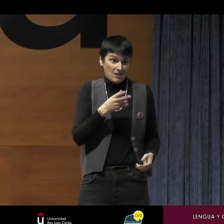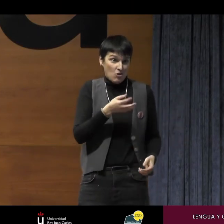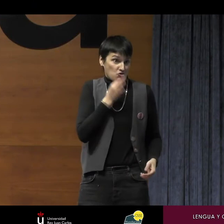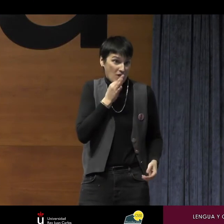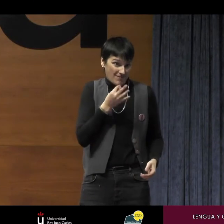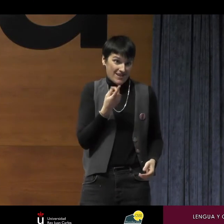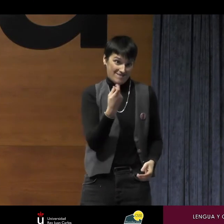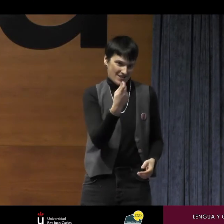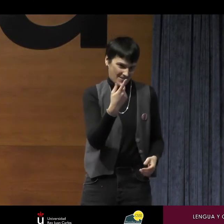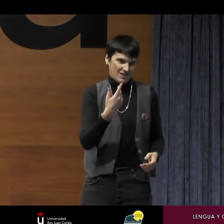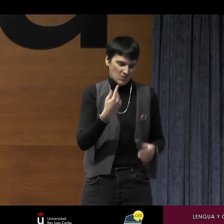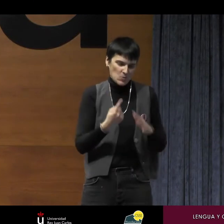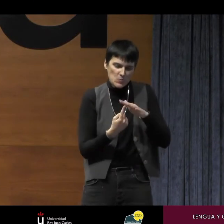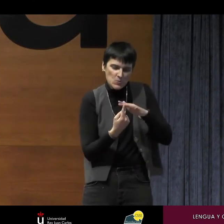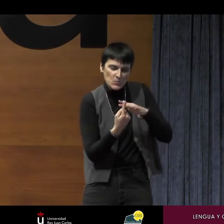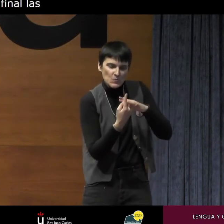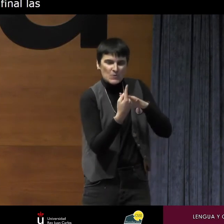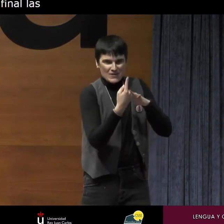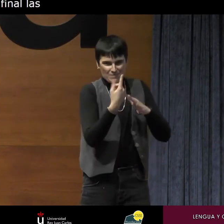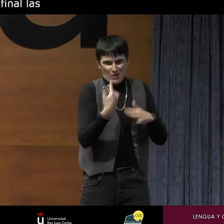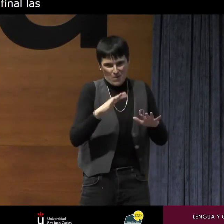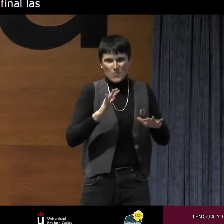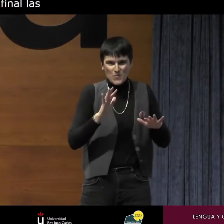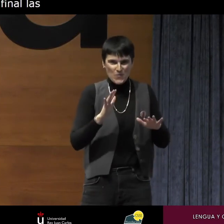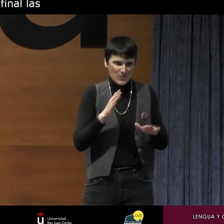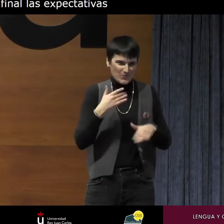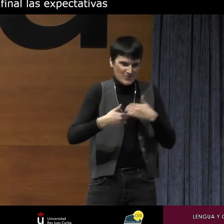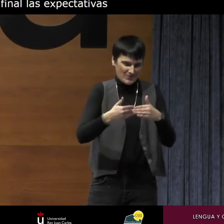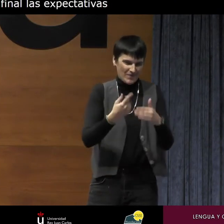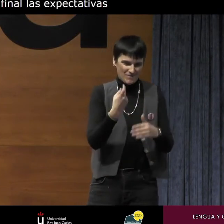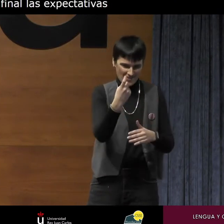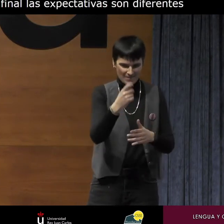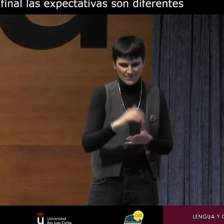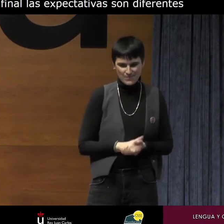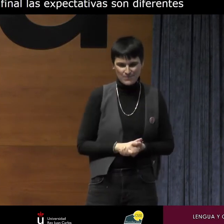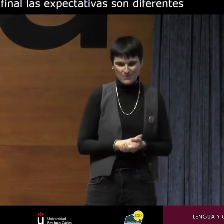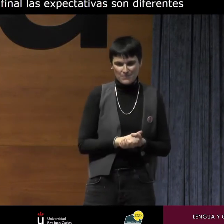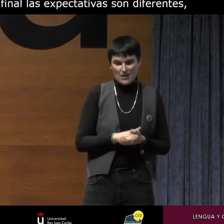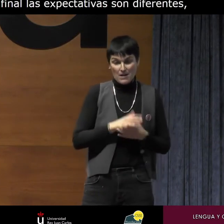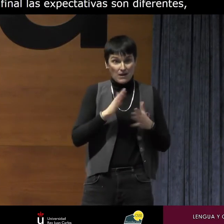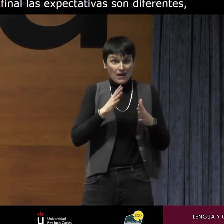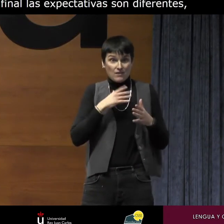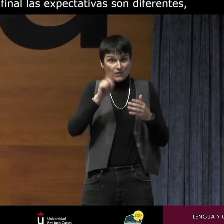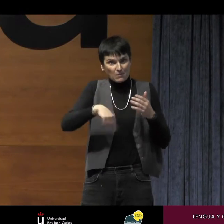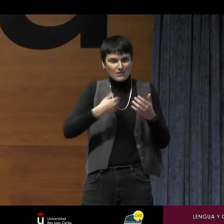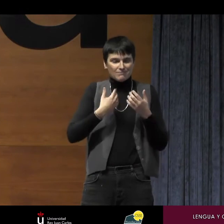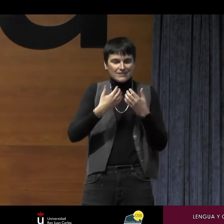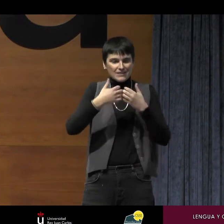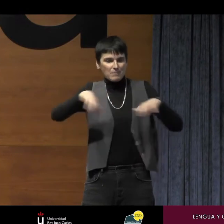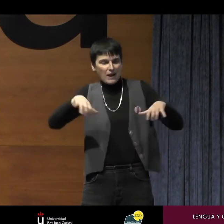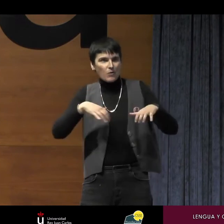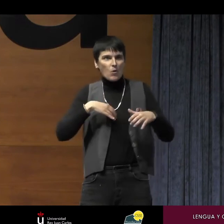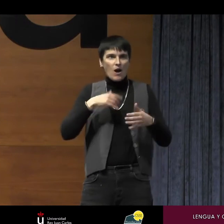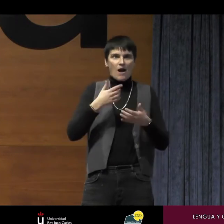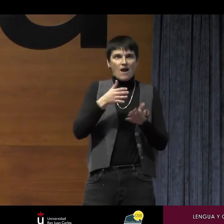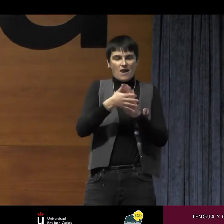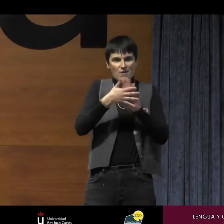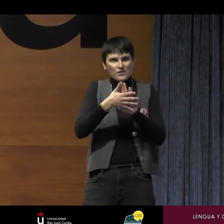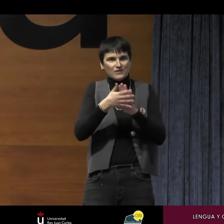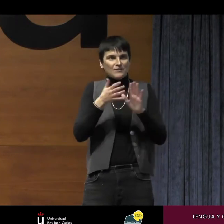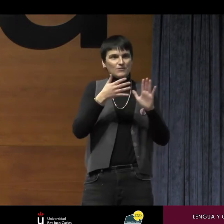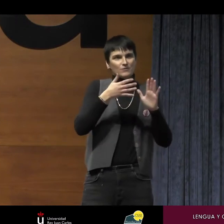al final las expectativas son diferentes. Tenemos que permitir trabajar y desarrollarnos